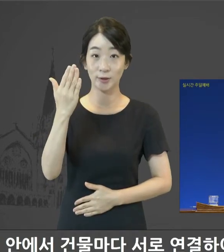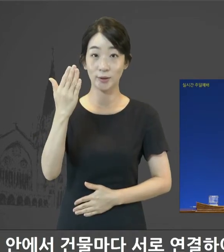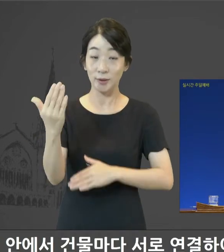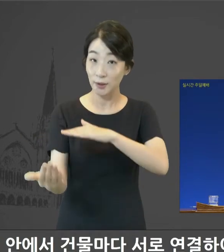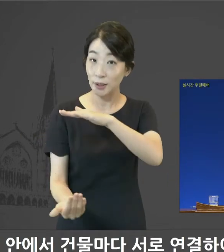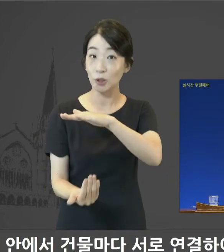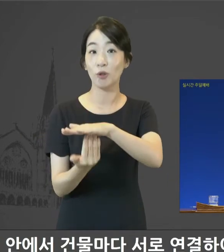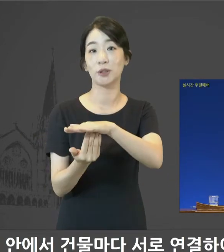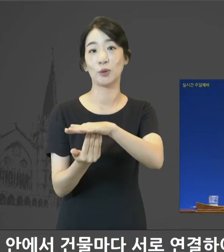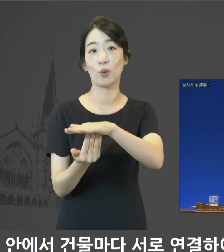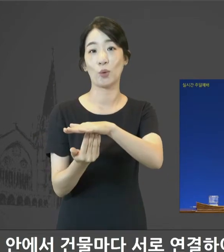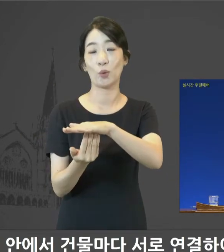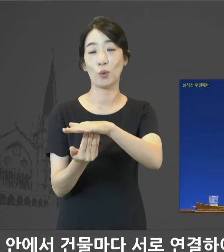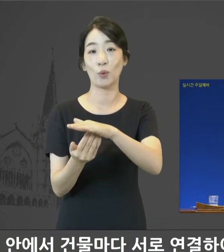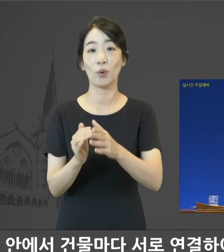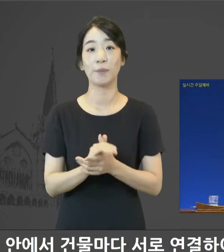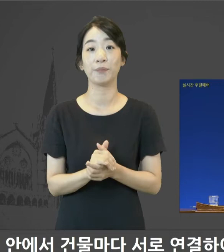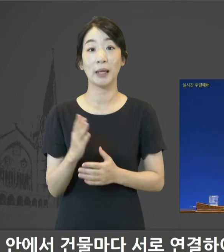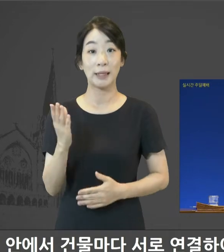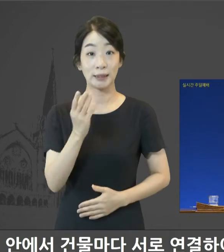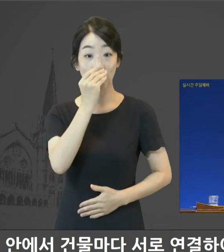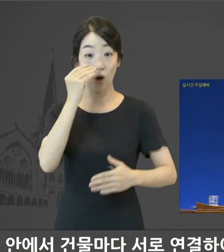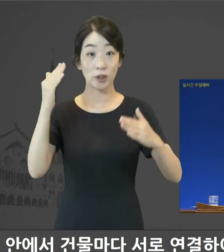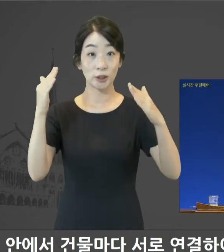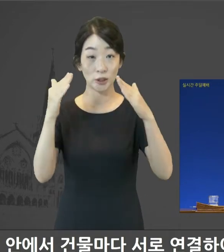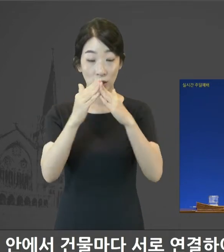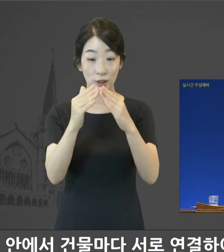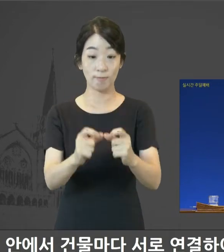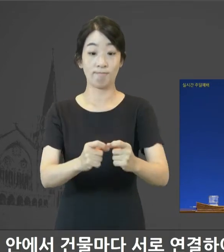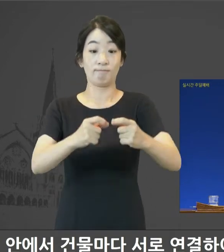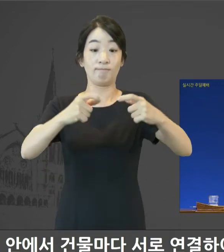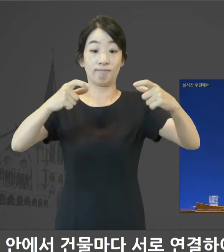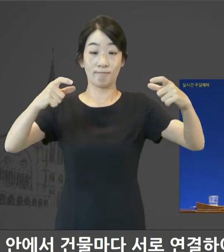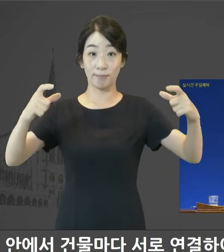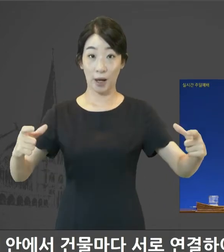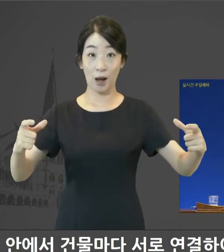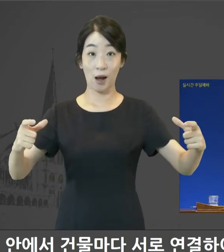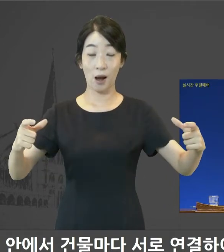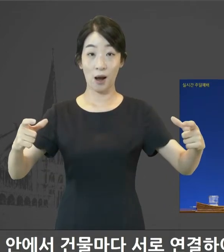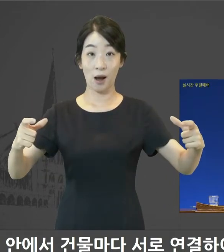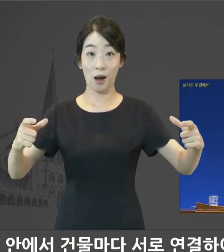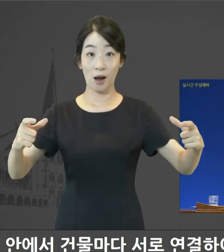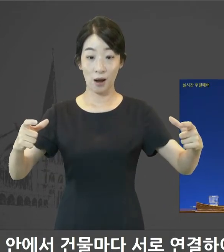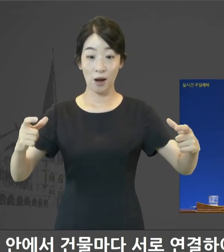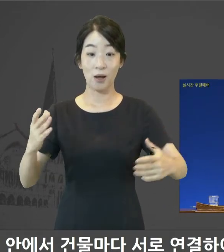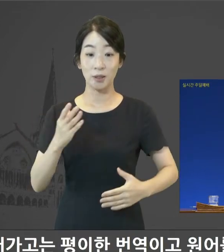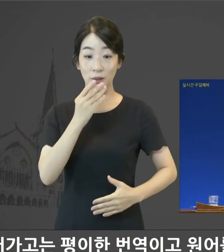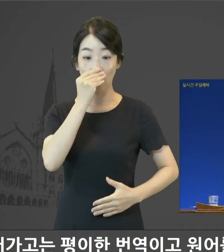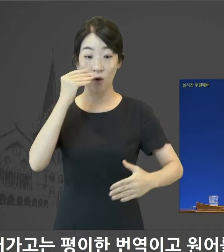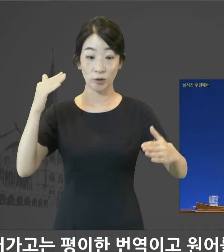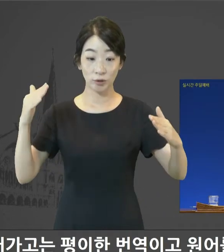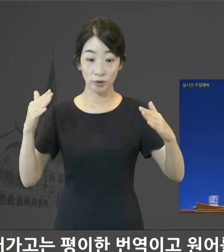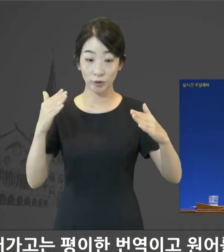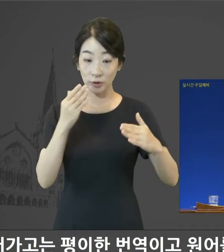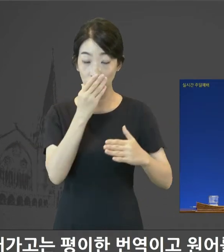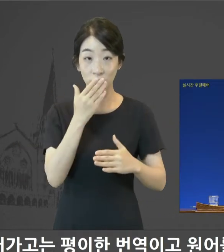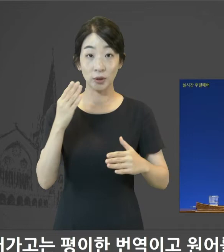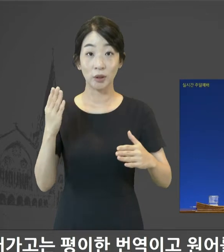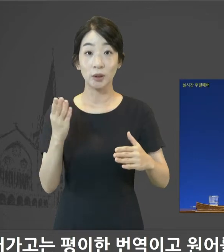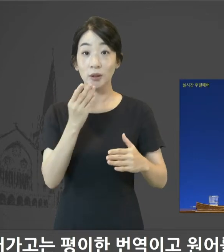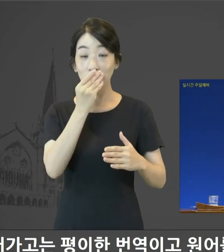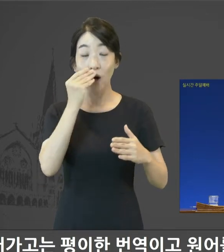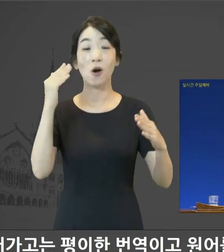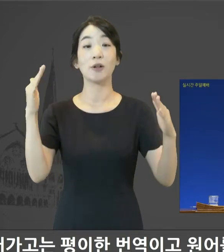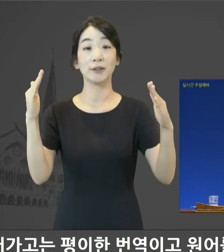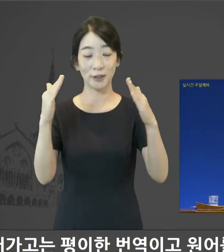원어를 직역하면 성전으로 확대되어가고, 성전으로 자라가고, 성전으로 크게